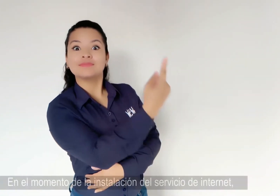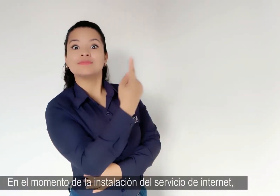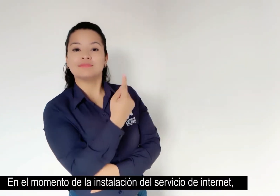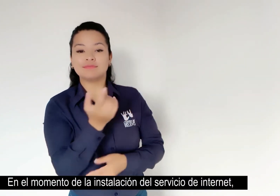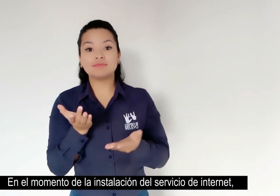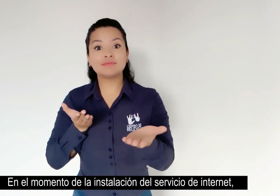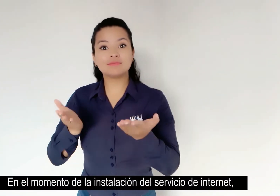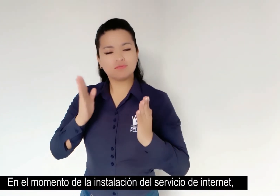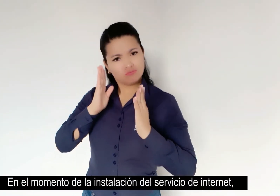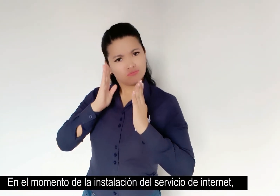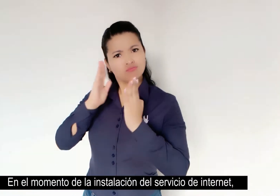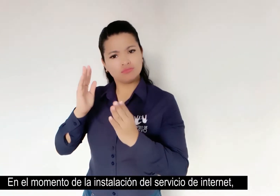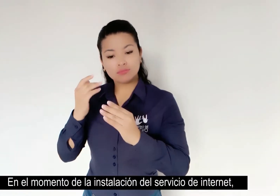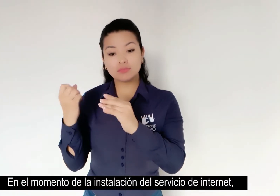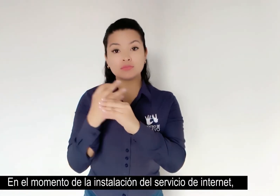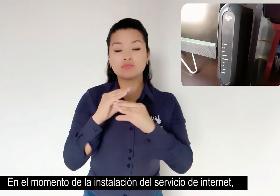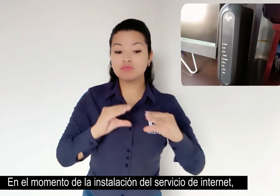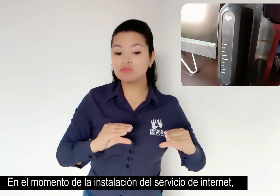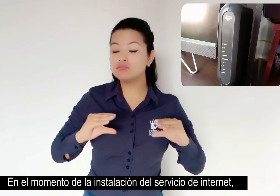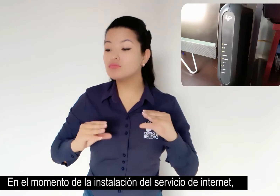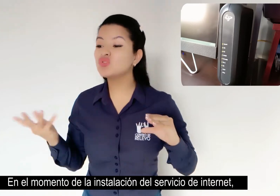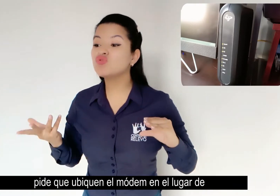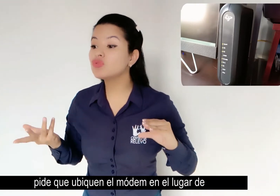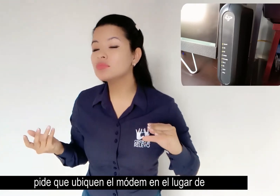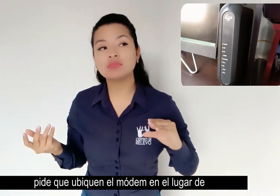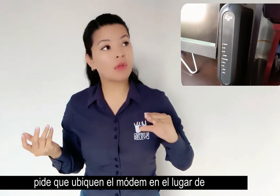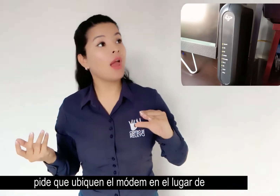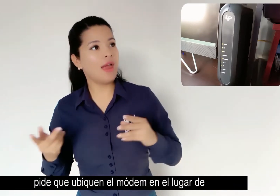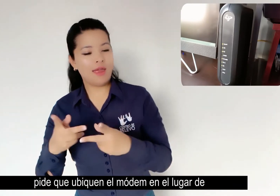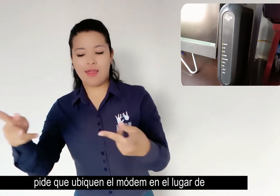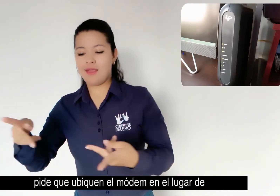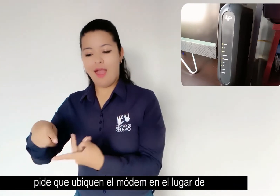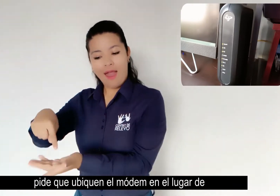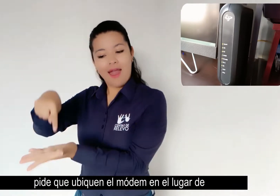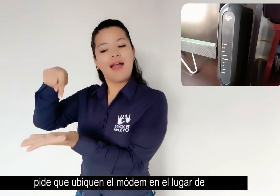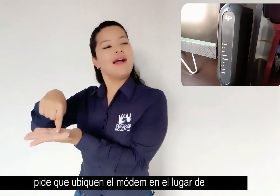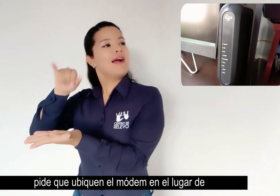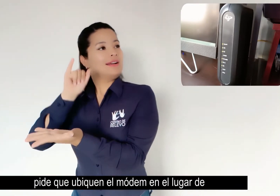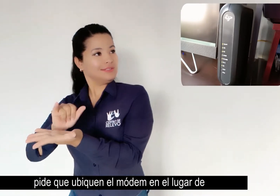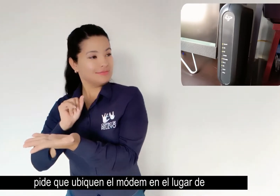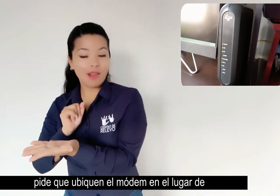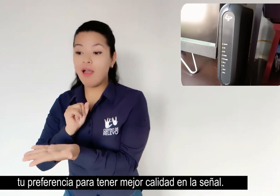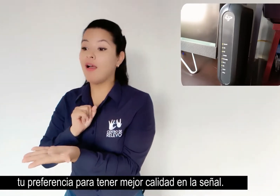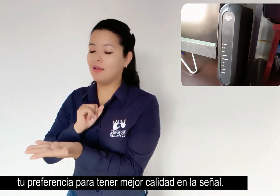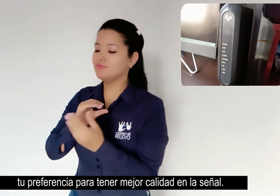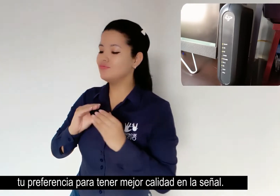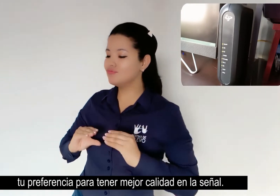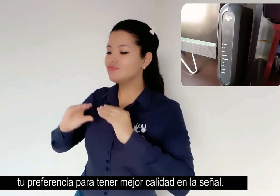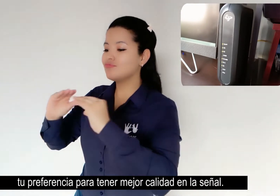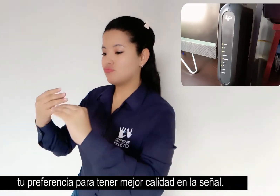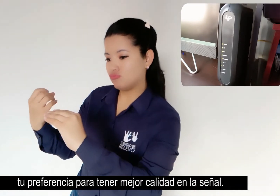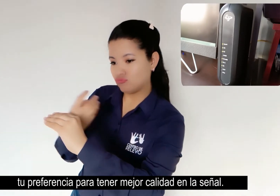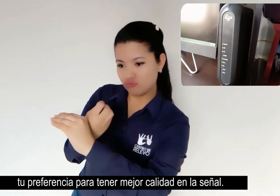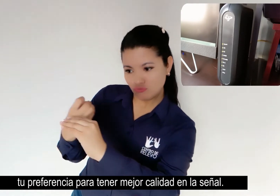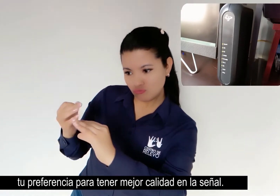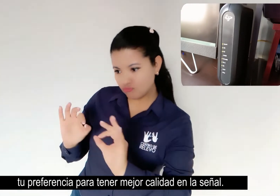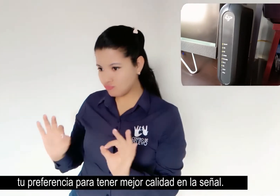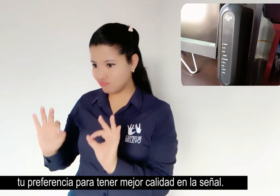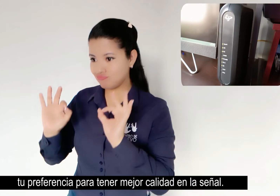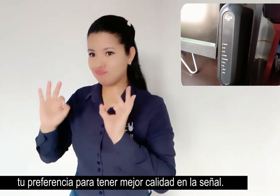En el momento de la instalación del servicio de internet, pide que ubiquen el módem en el lugar de tu preferencia para tener mejor calidad en